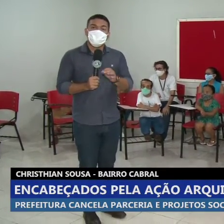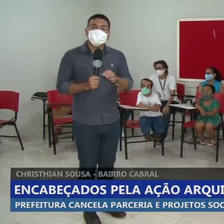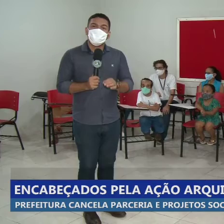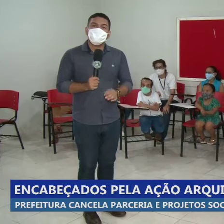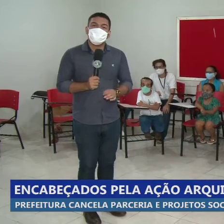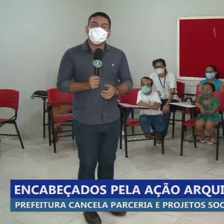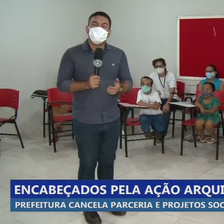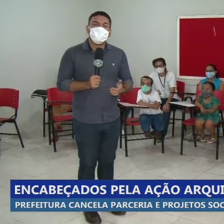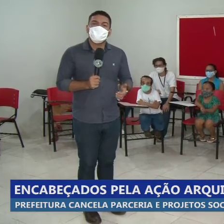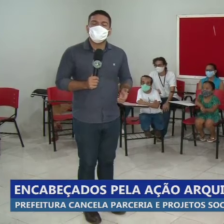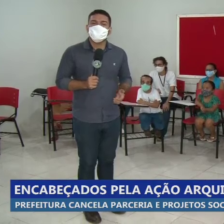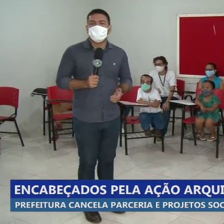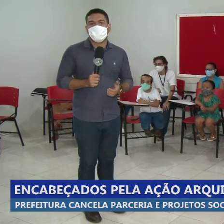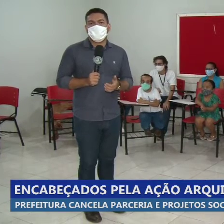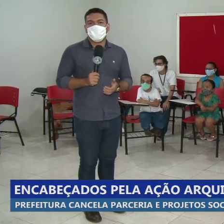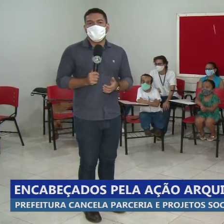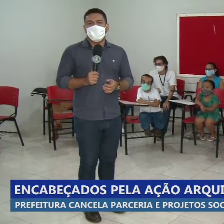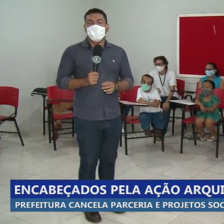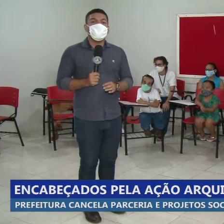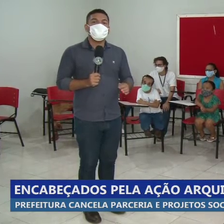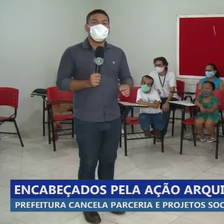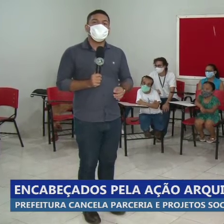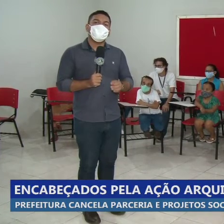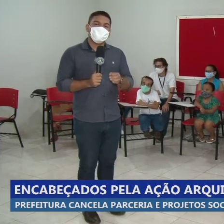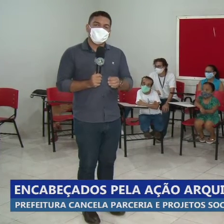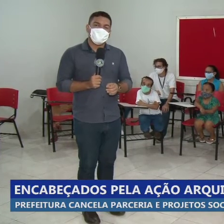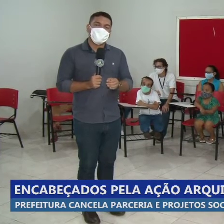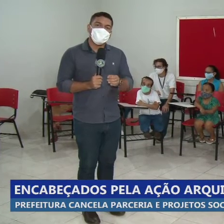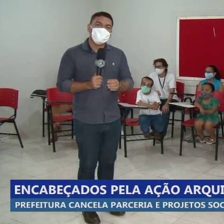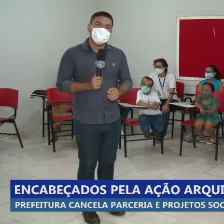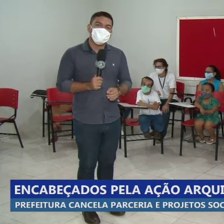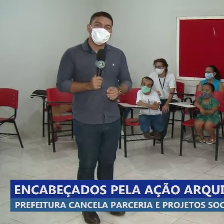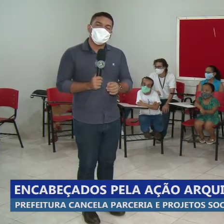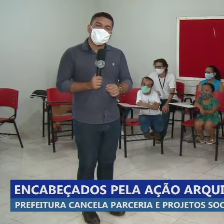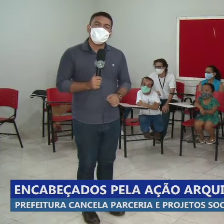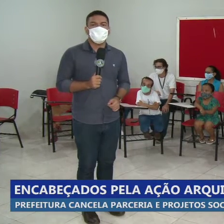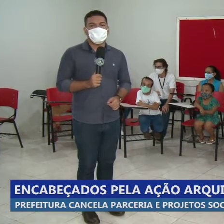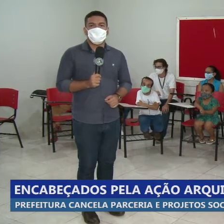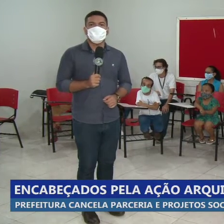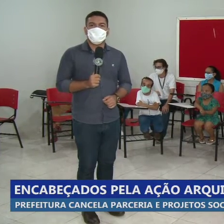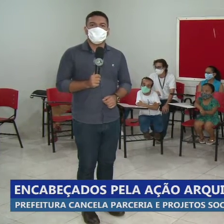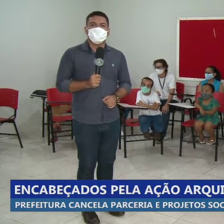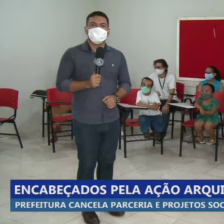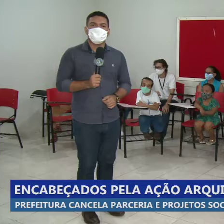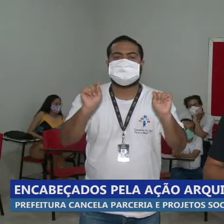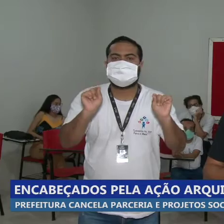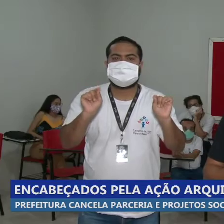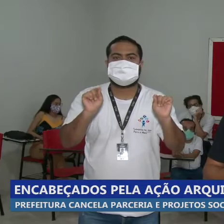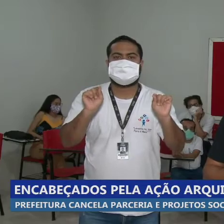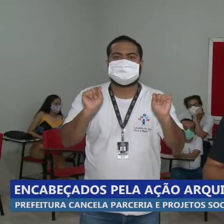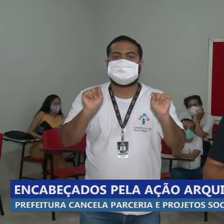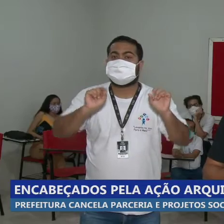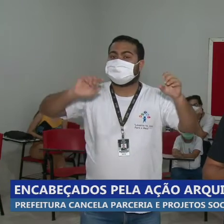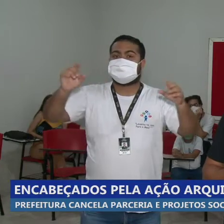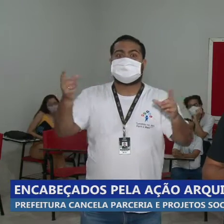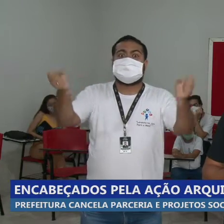é que o serviço corre o risco de acabar com o fim de uma parceria importante com a Prefeitura de Teresina. De